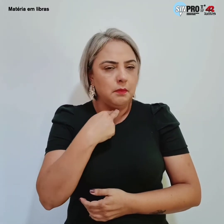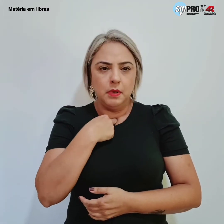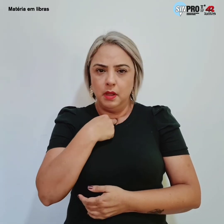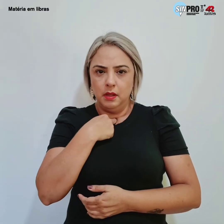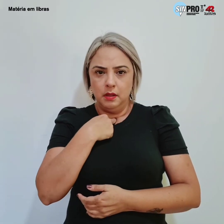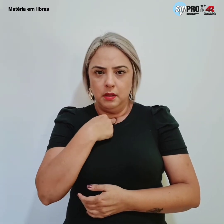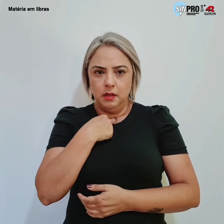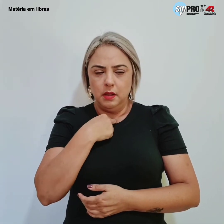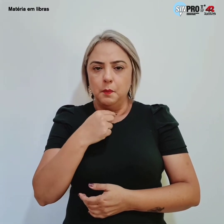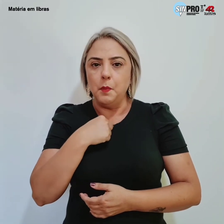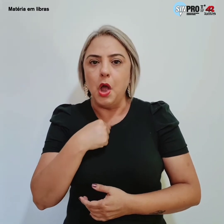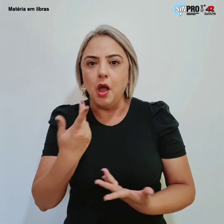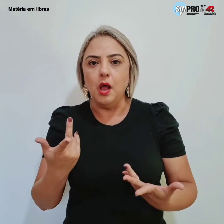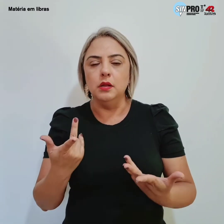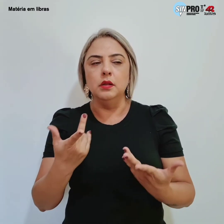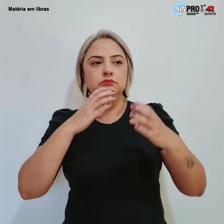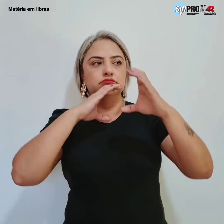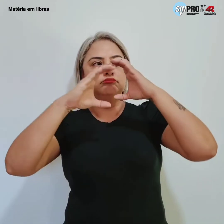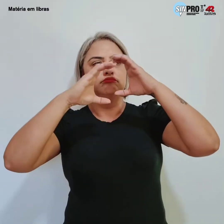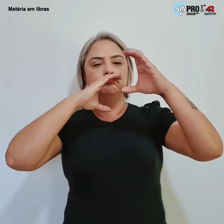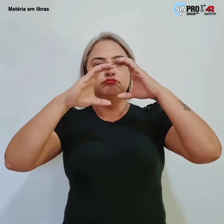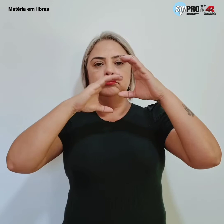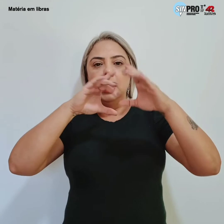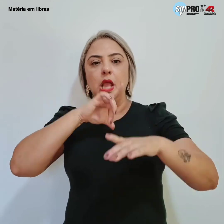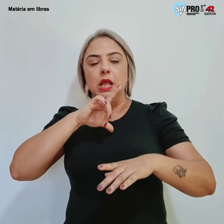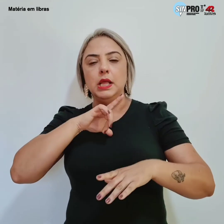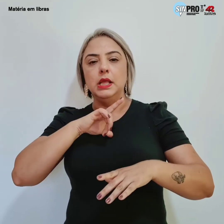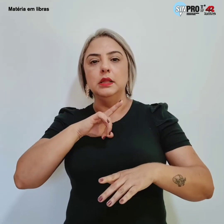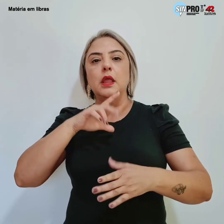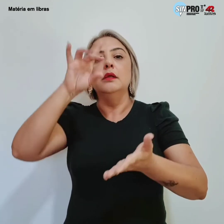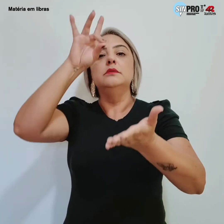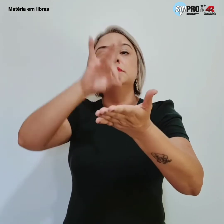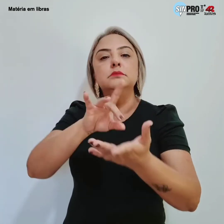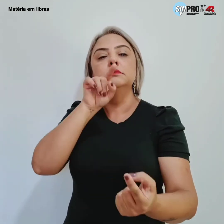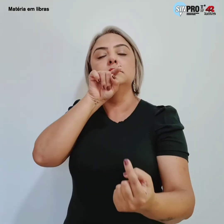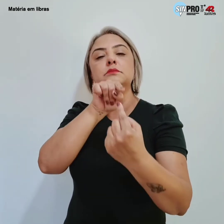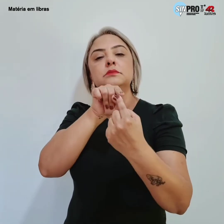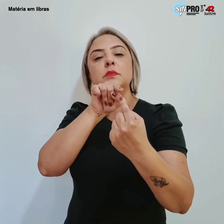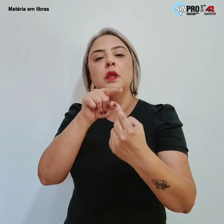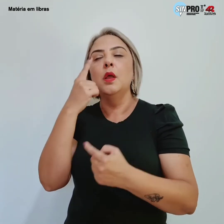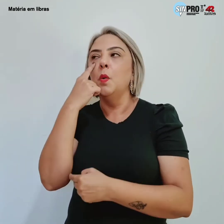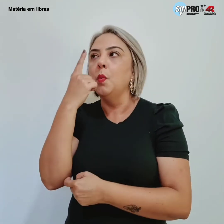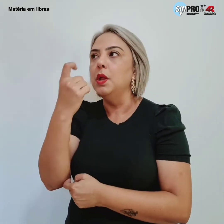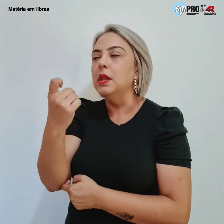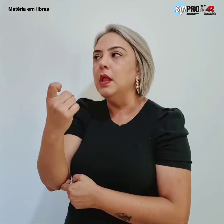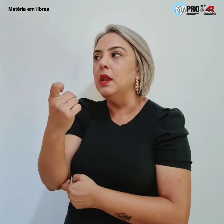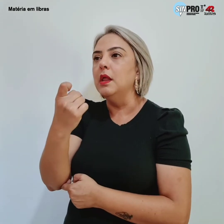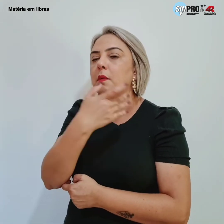não conta com um sistema de comunicação que tenha como real objetivo o interesse